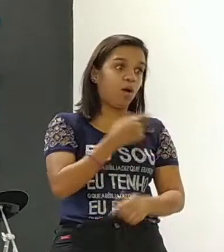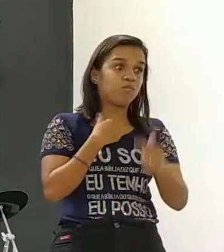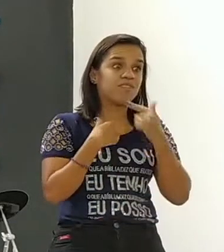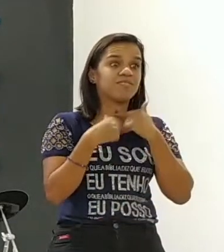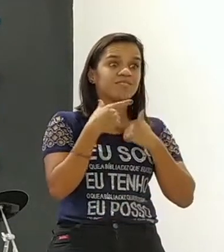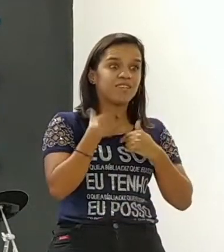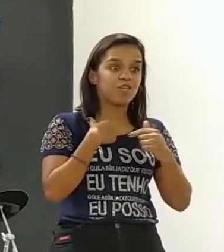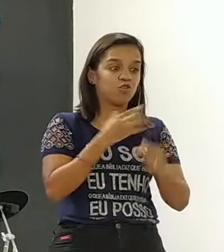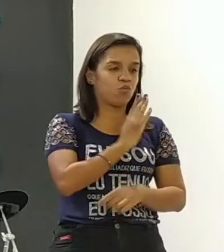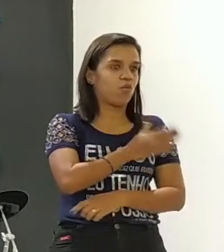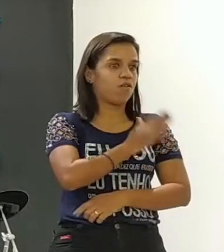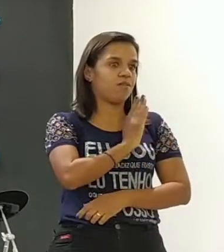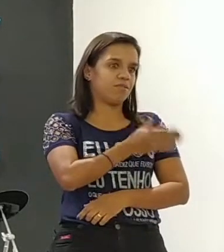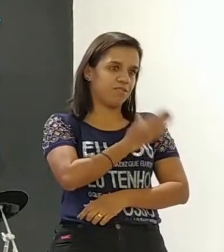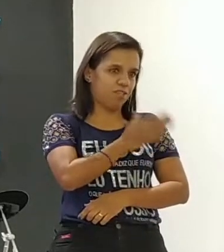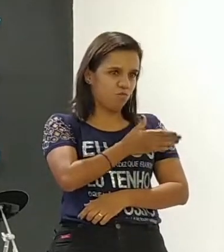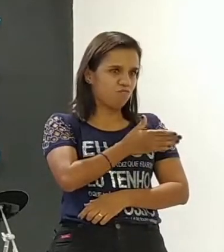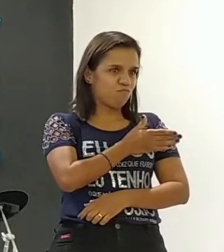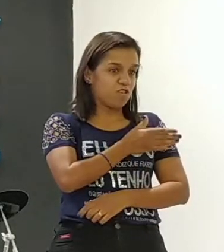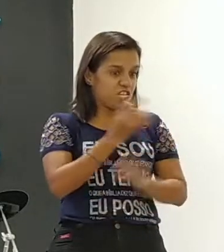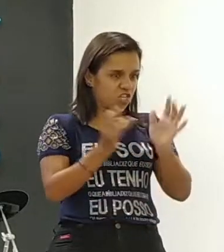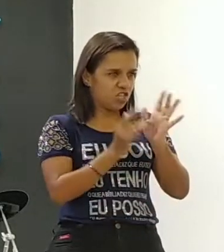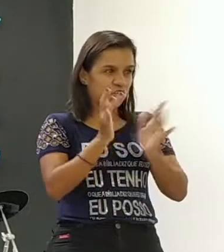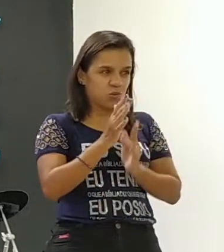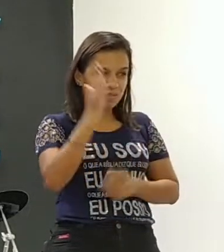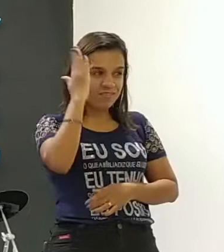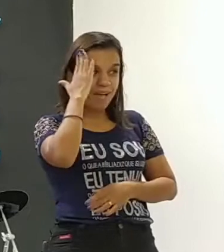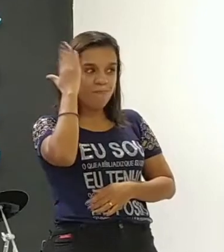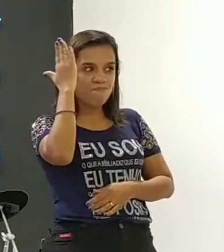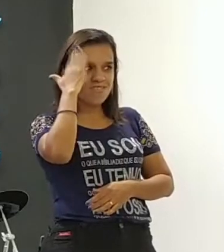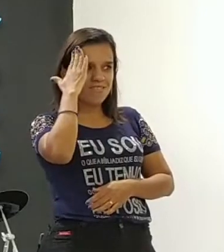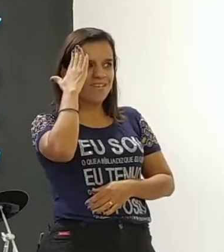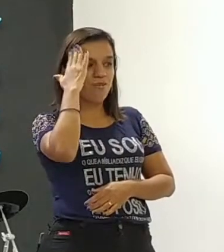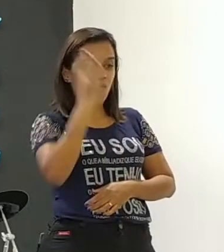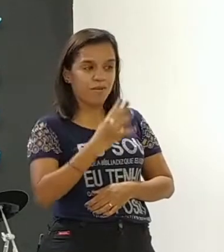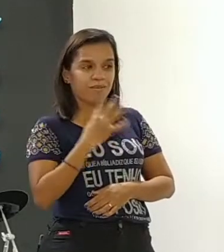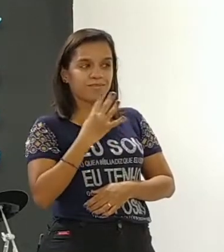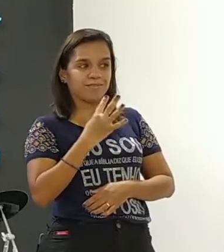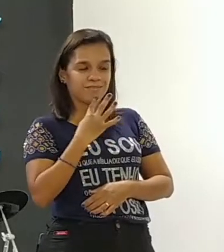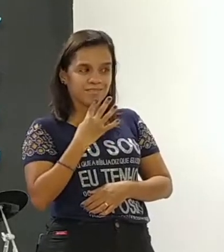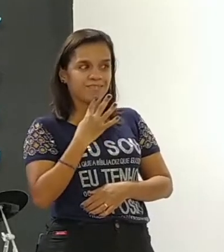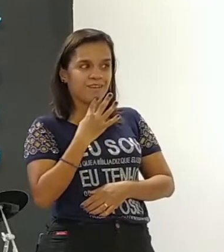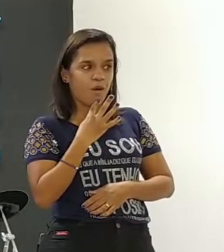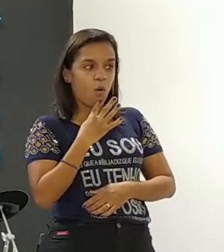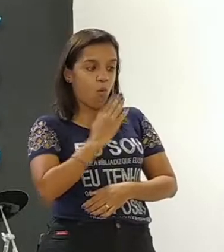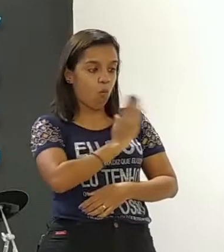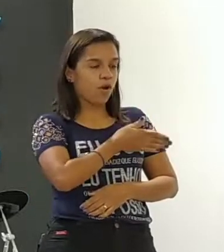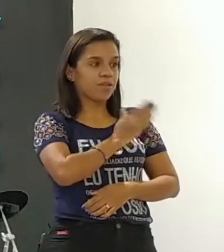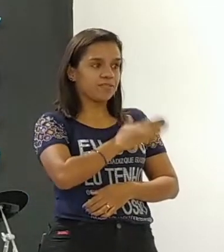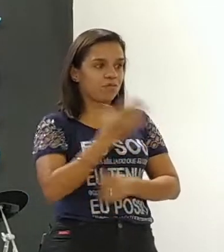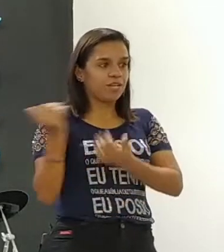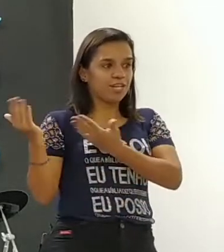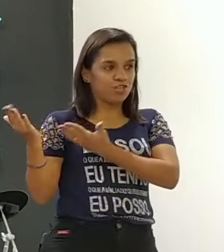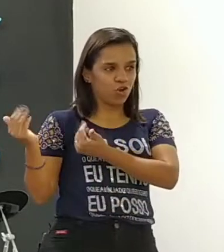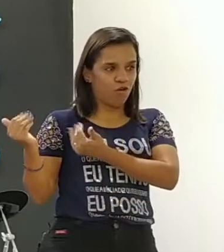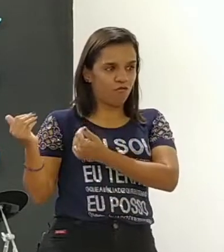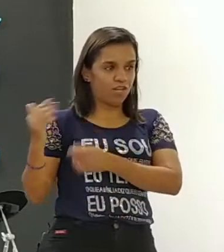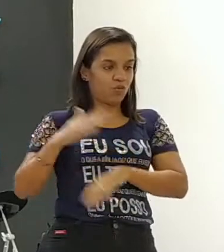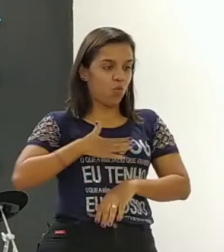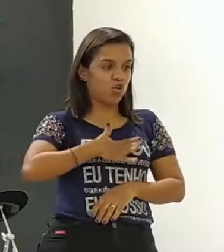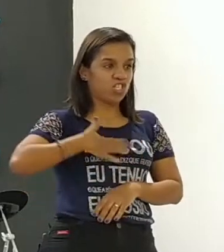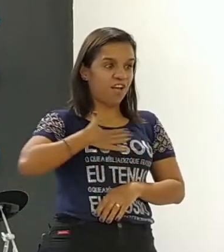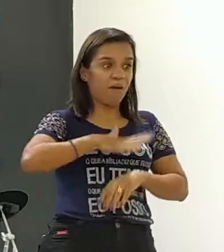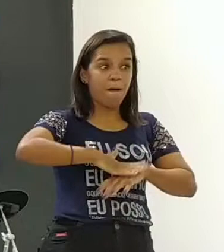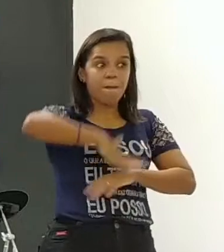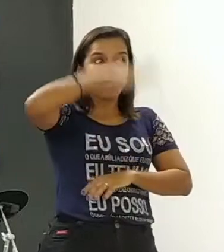coração. E Jesus Cristo foi justamente na raiz. E pega a raiz, porque às vezes a gente quer fazer um evangelho